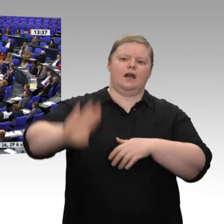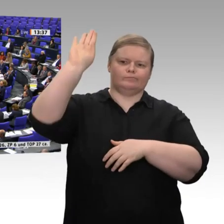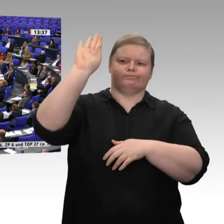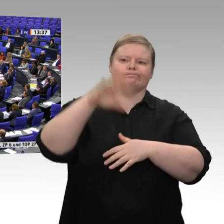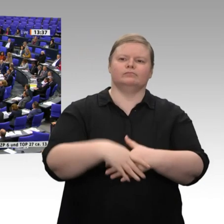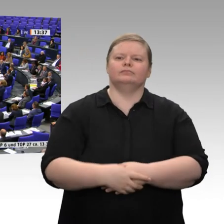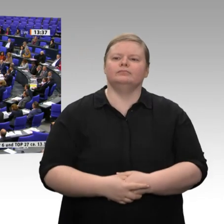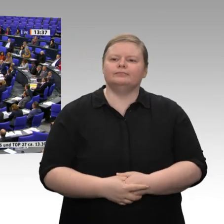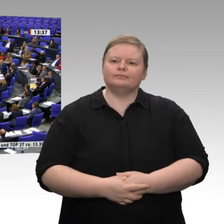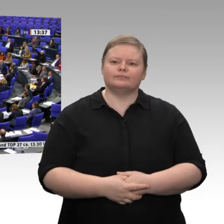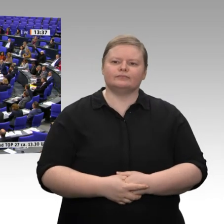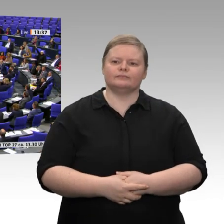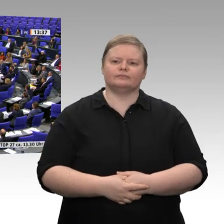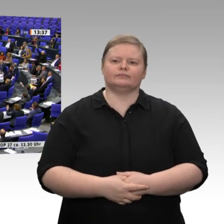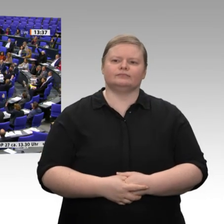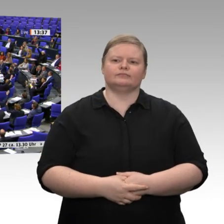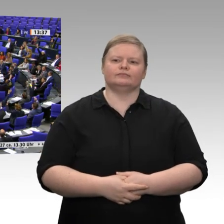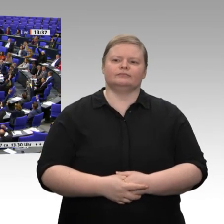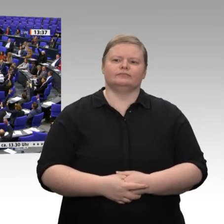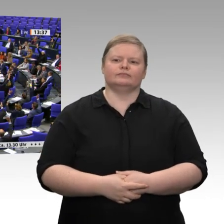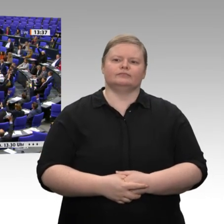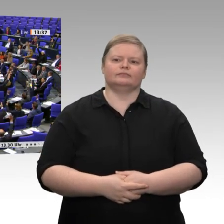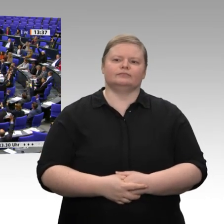Wer ist für diesen Antrag?